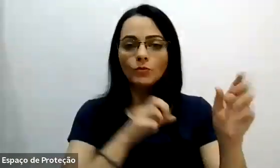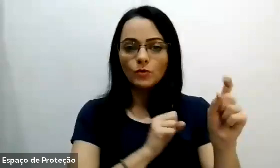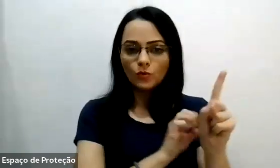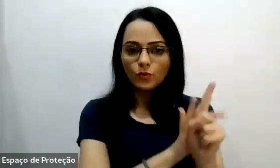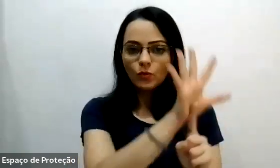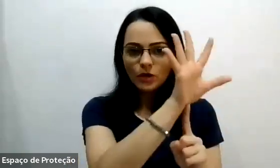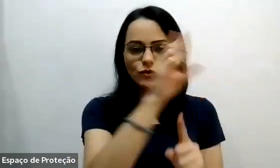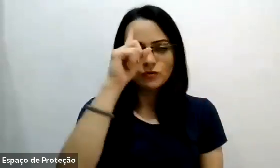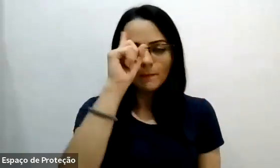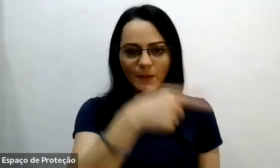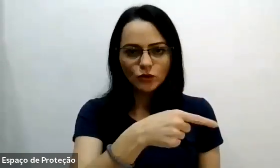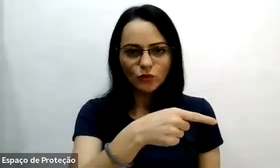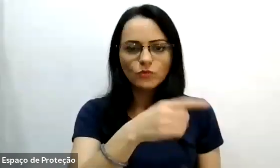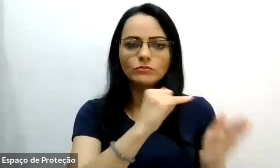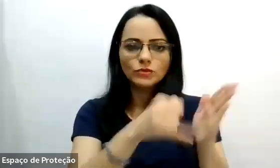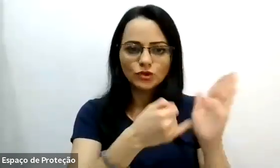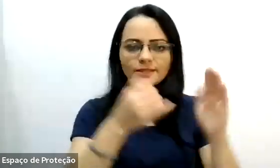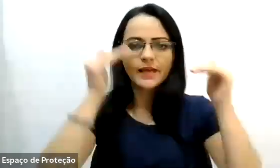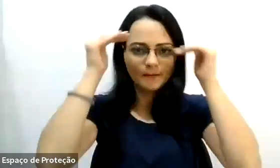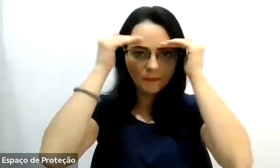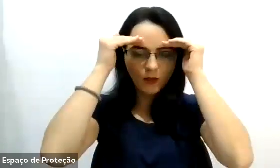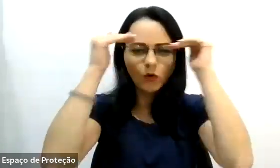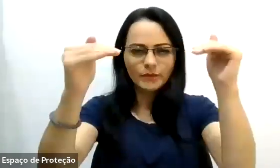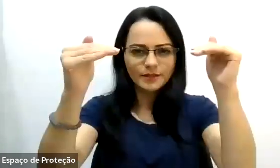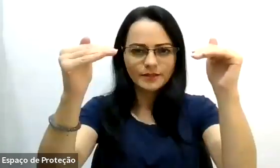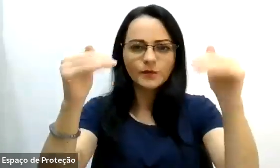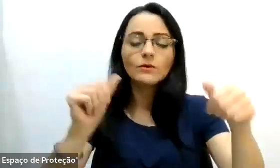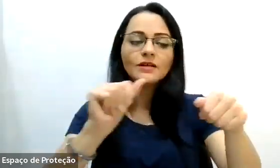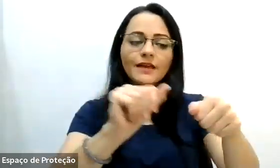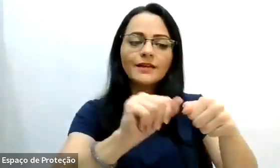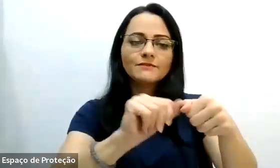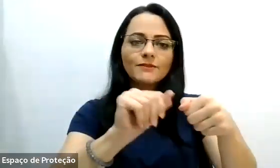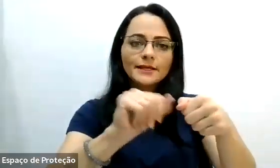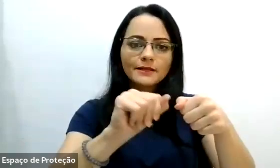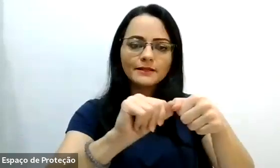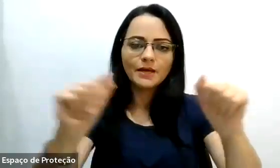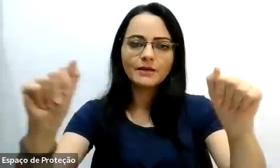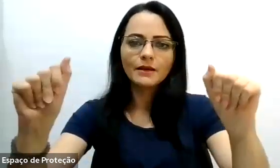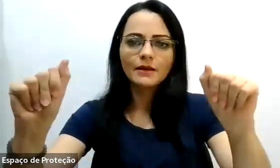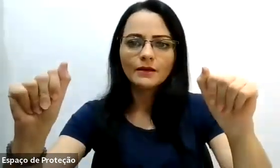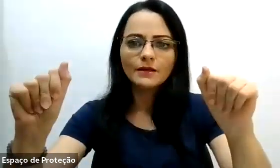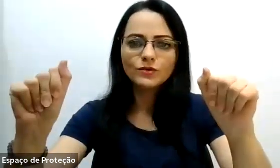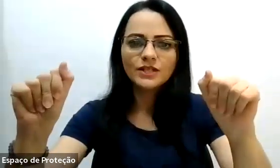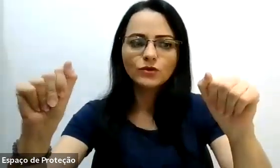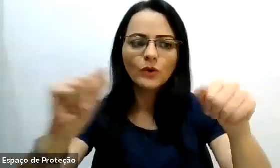como o anjo mandou, José obedeceu. Tem esse fazer aqui também, que os dedões,